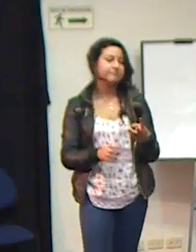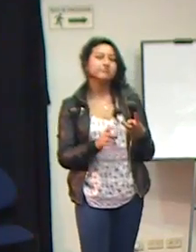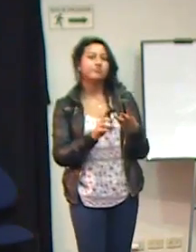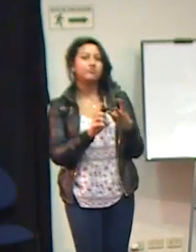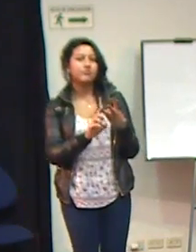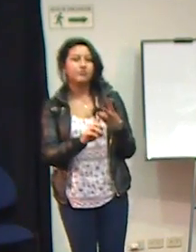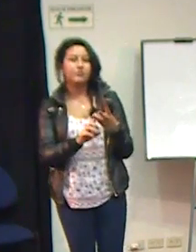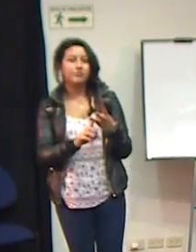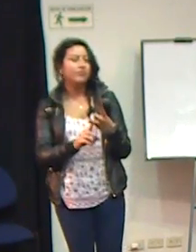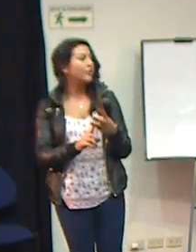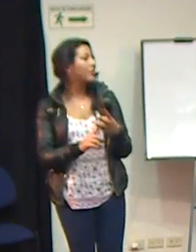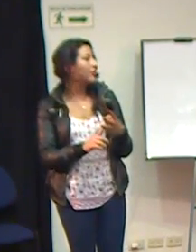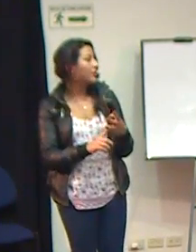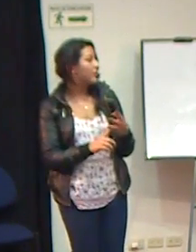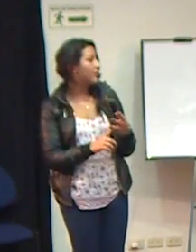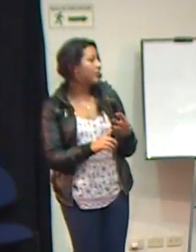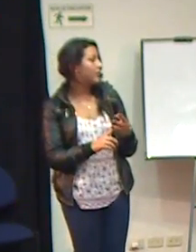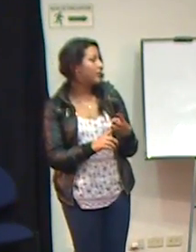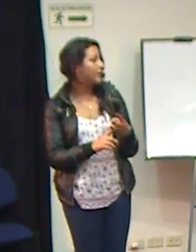Es el micrófono ahí, por